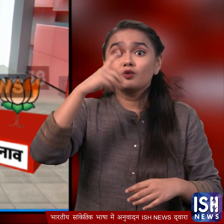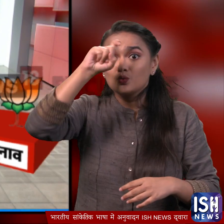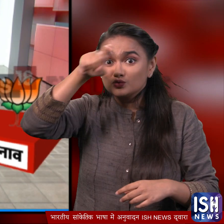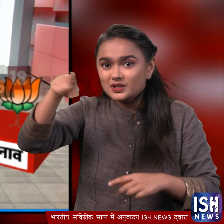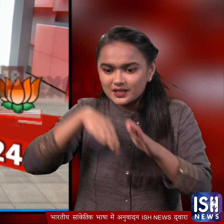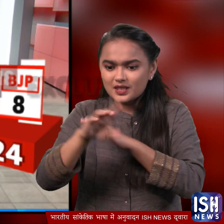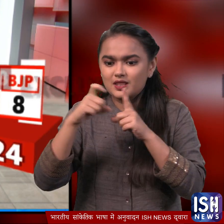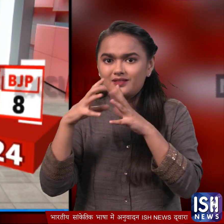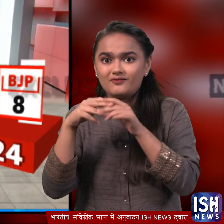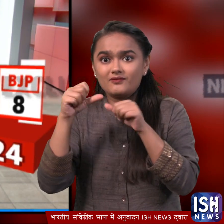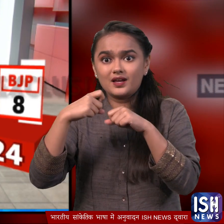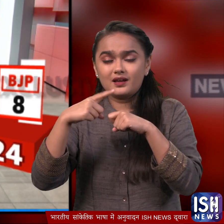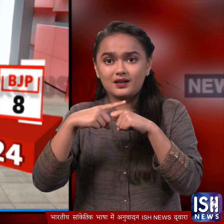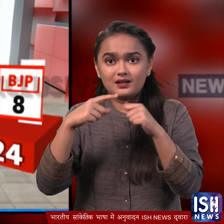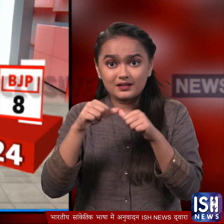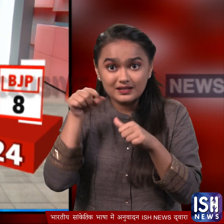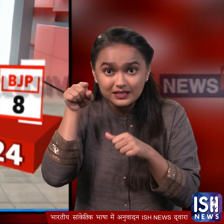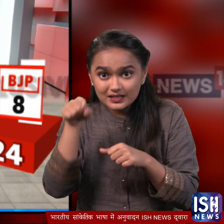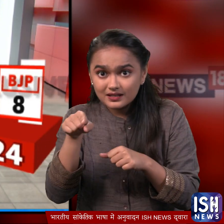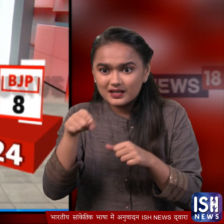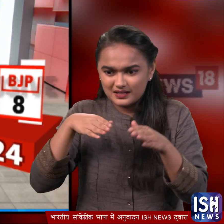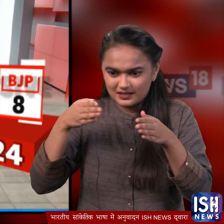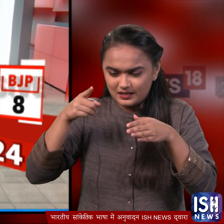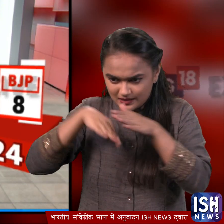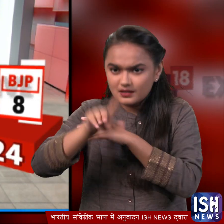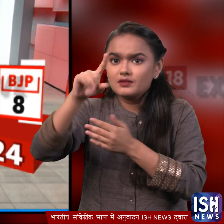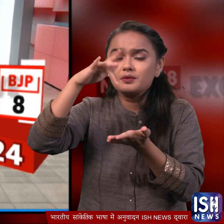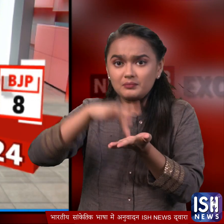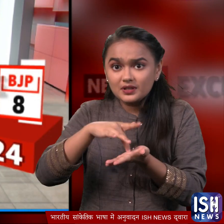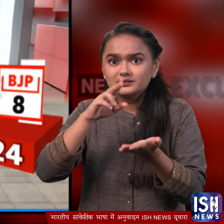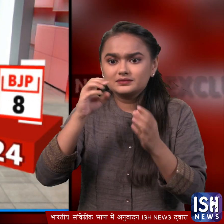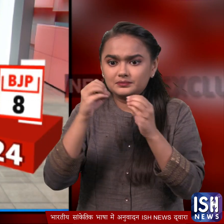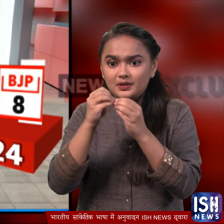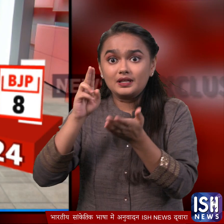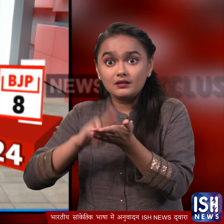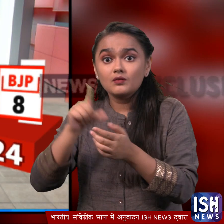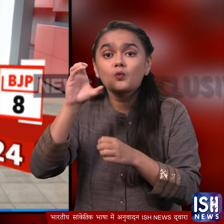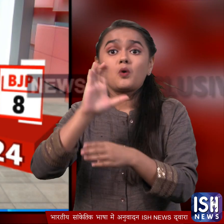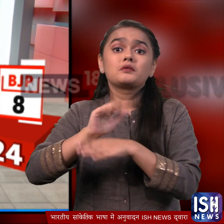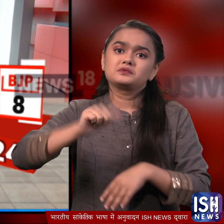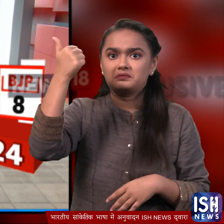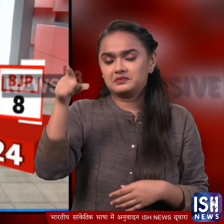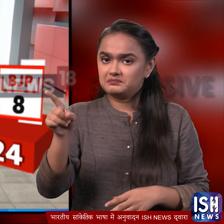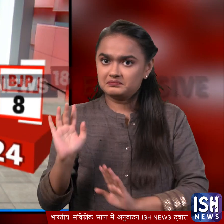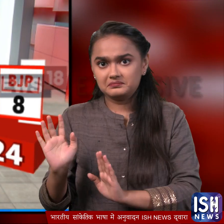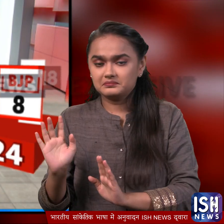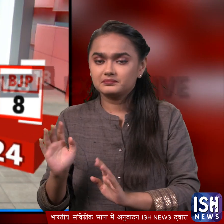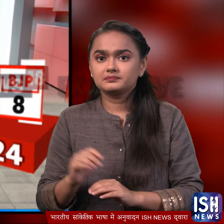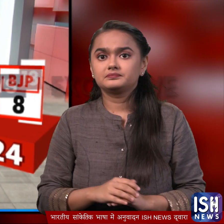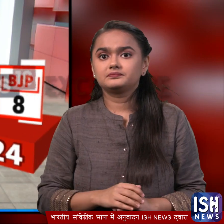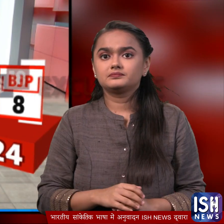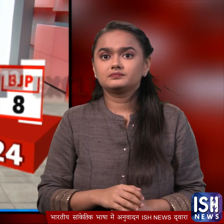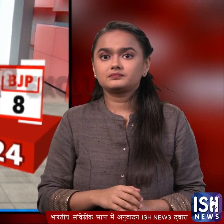की। जबकि गुजरात के द्वारका जिले की भवाद नगर पालिका पर कांग्रेस को जीत मिली।